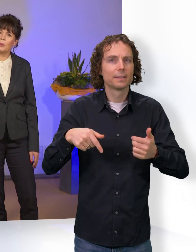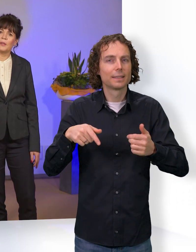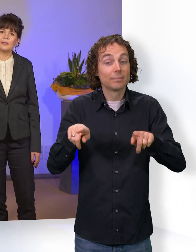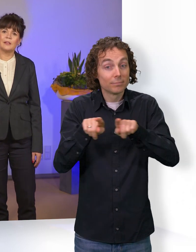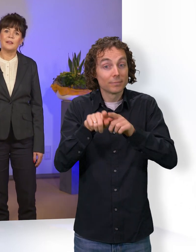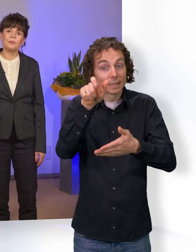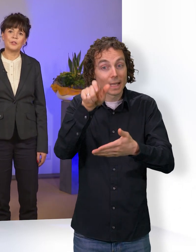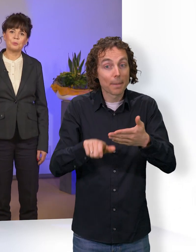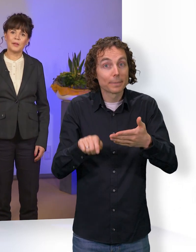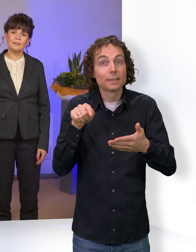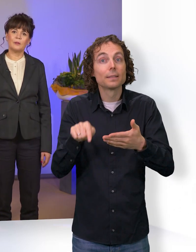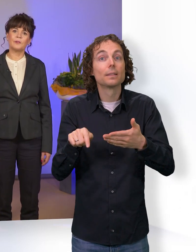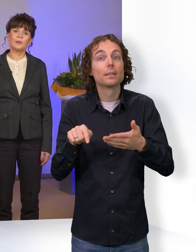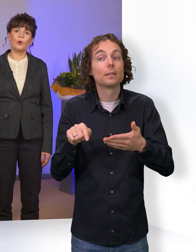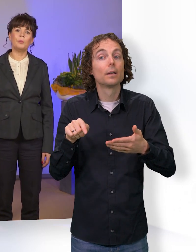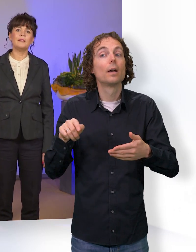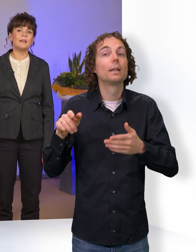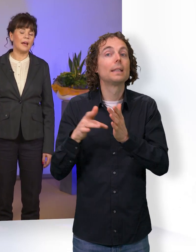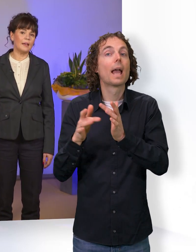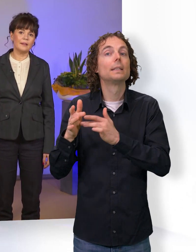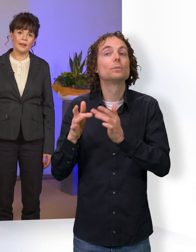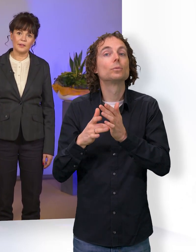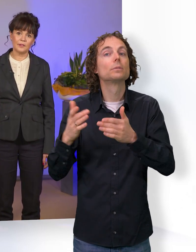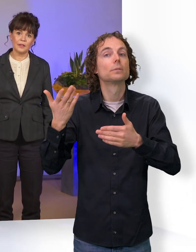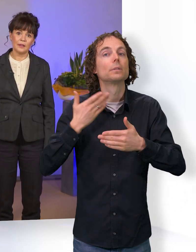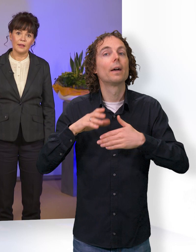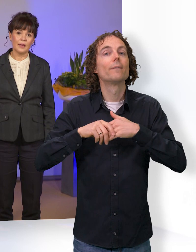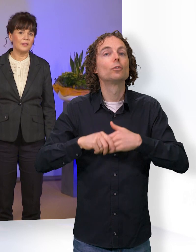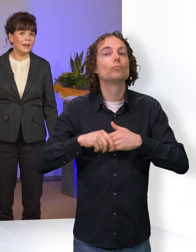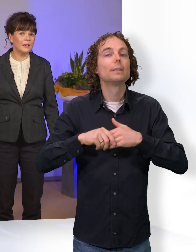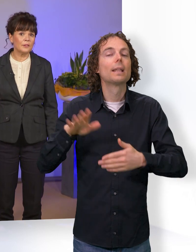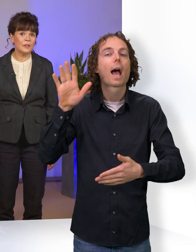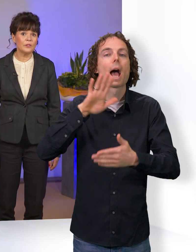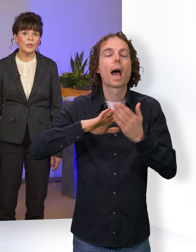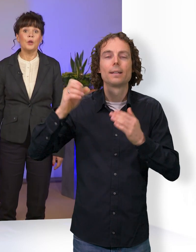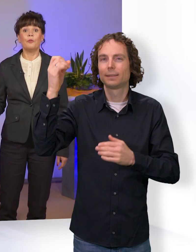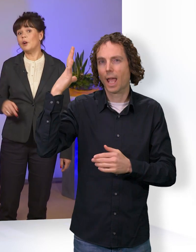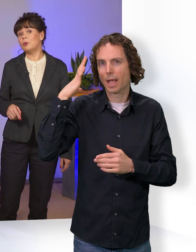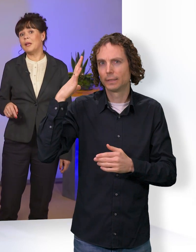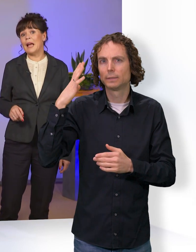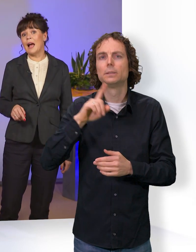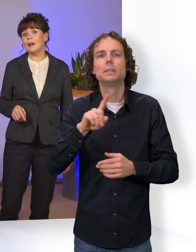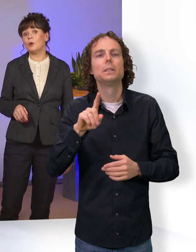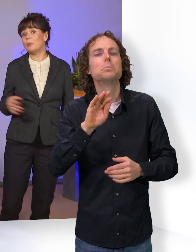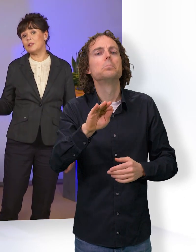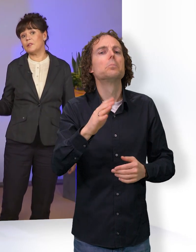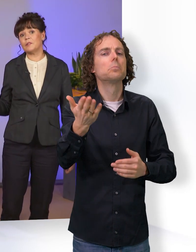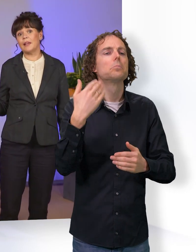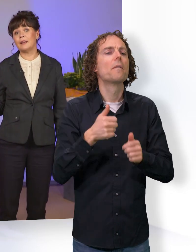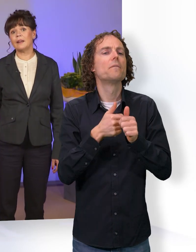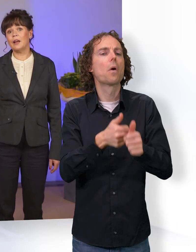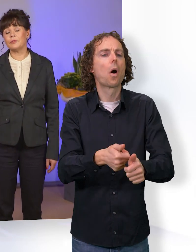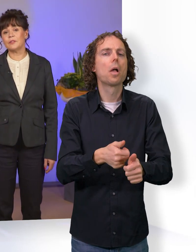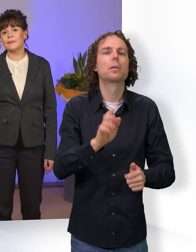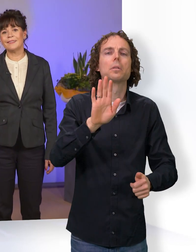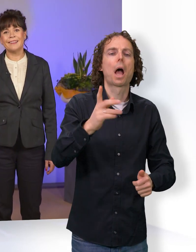gleichen Kapitel verspricht er uns Gläubigen den Heiligen Geist. Er sagt also nicht, folge mir nach und mach das aus